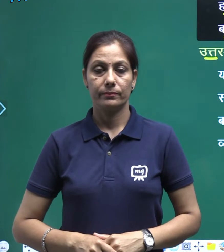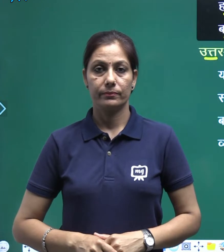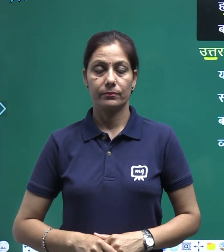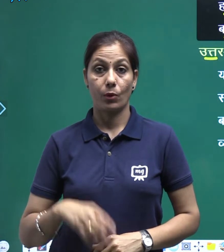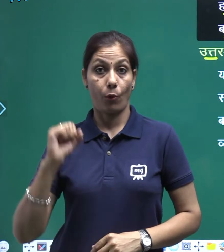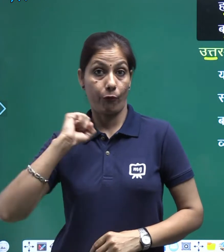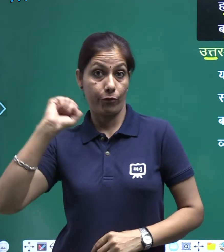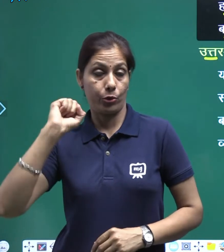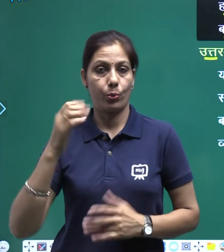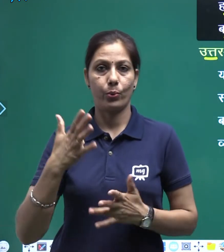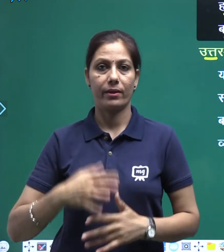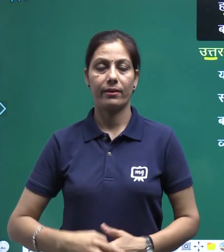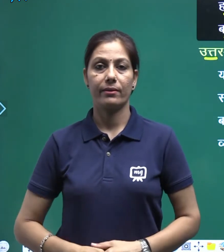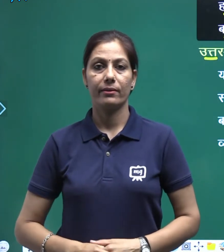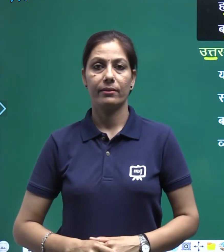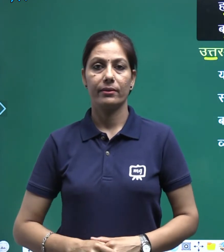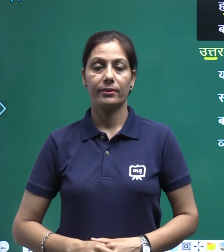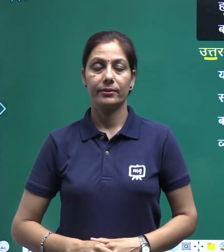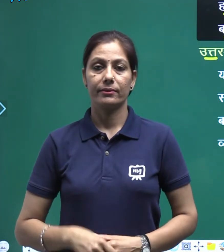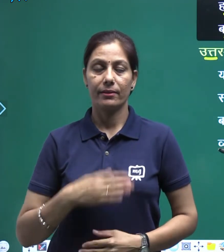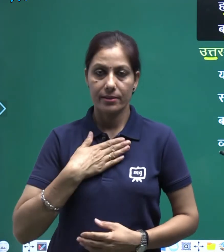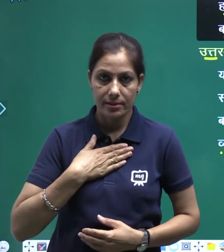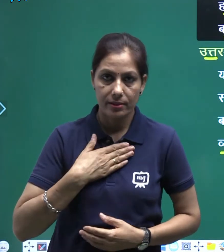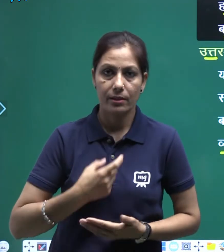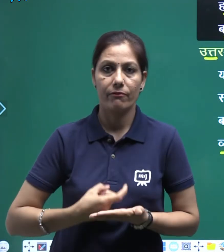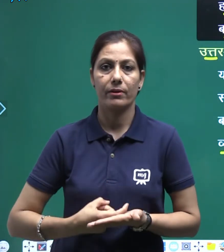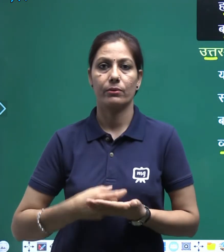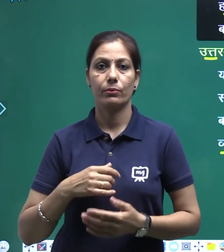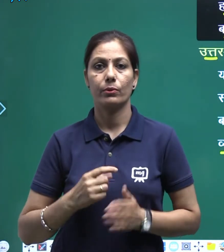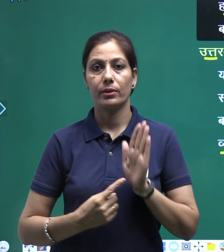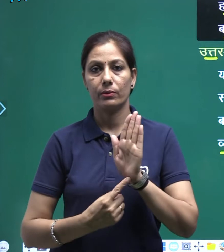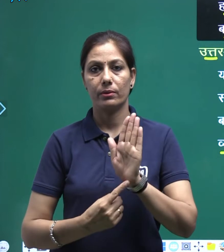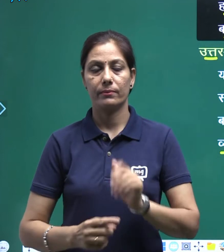विद्रोह नहीं, श्रद्धा व्यक्त होती।